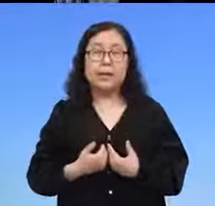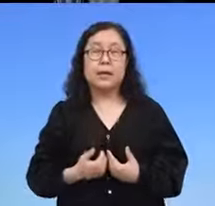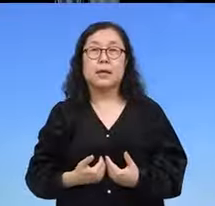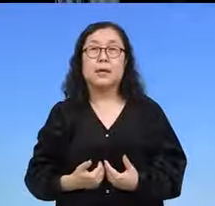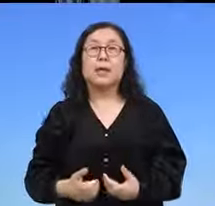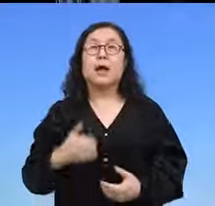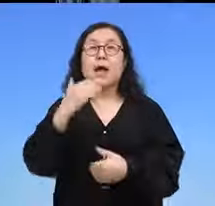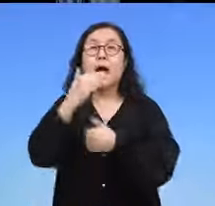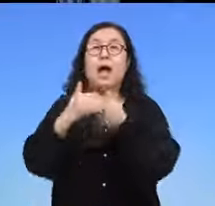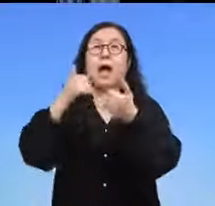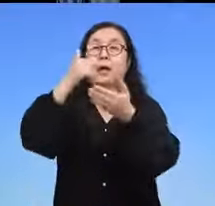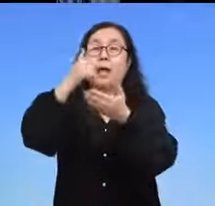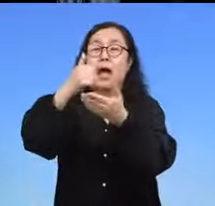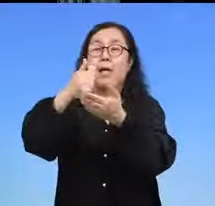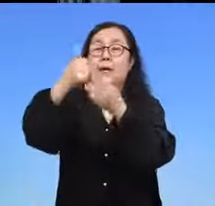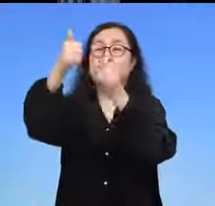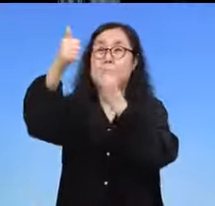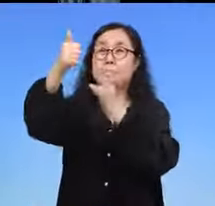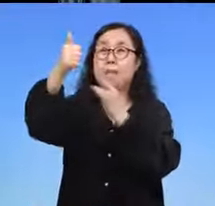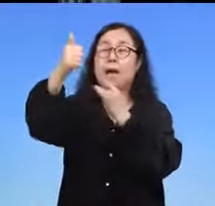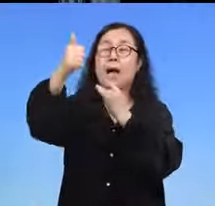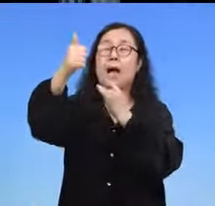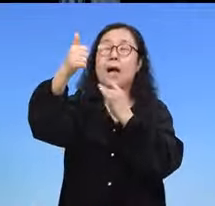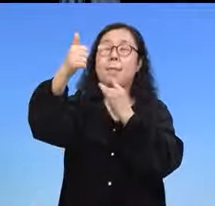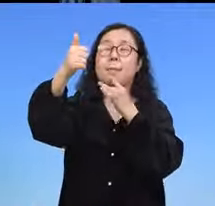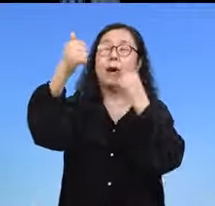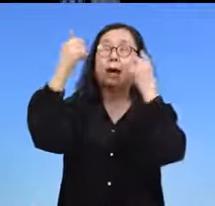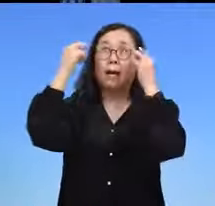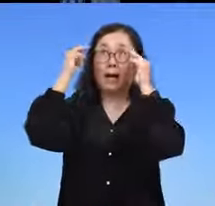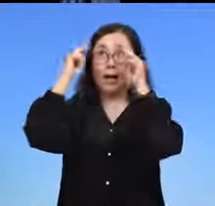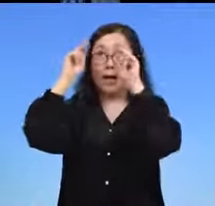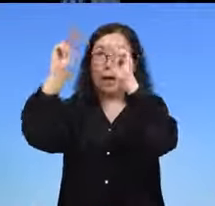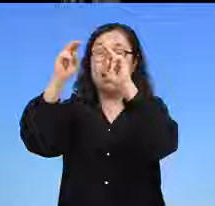누구만 바라라고요? 하나님만 바라라.